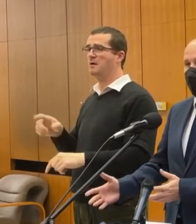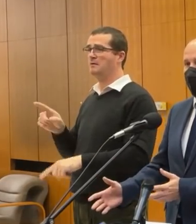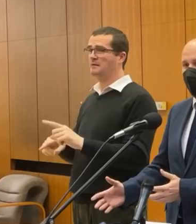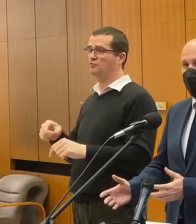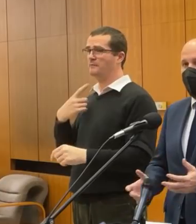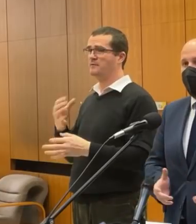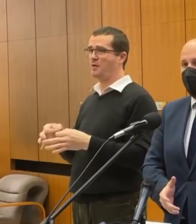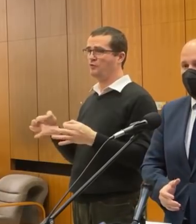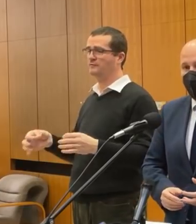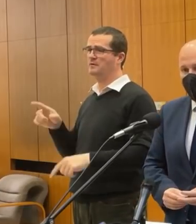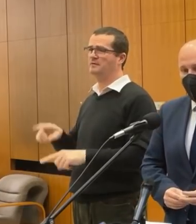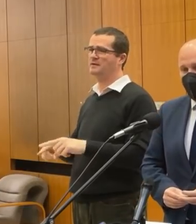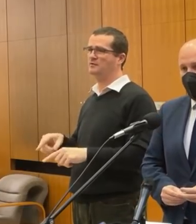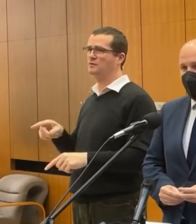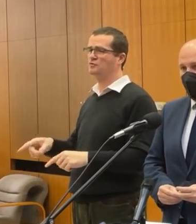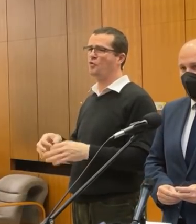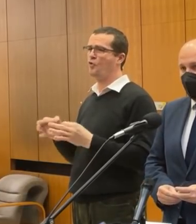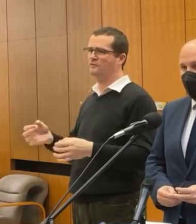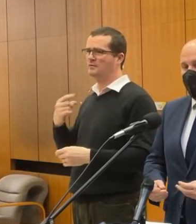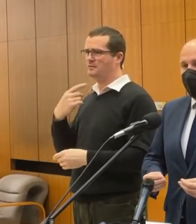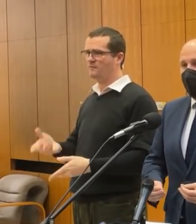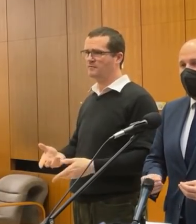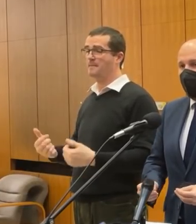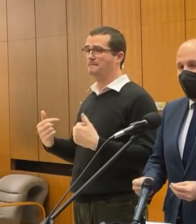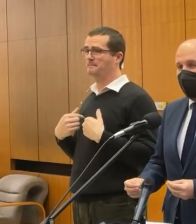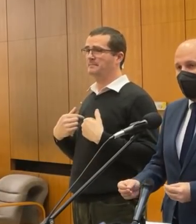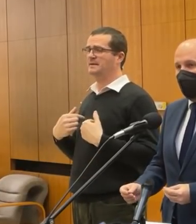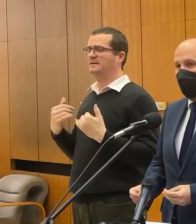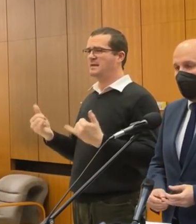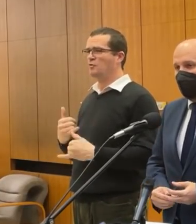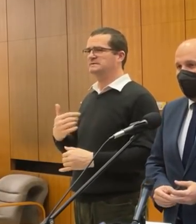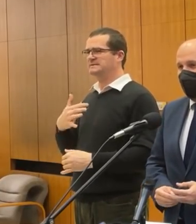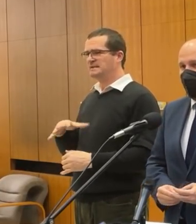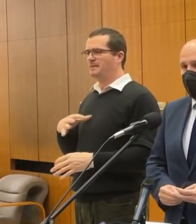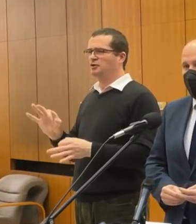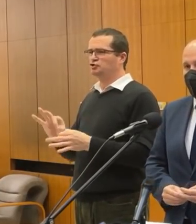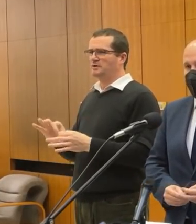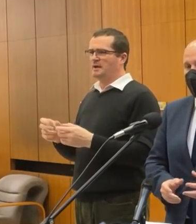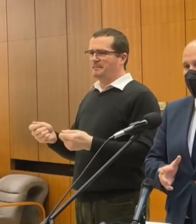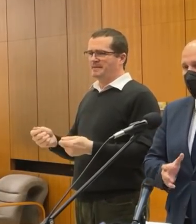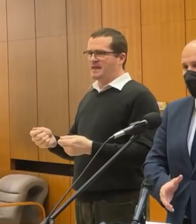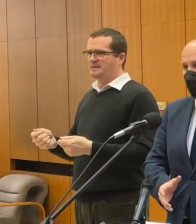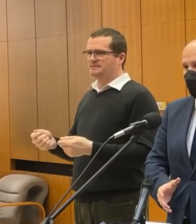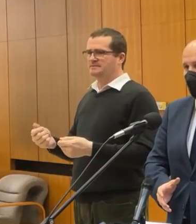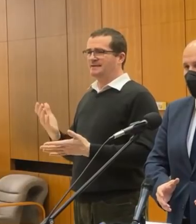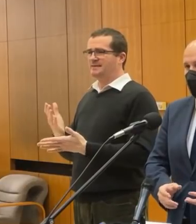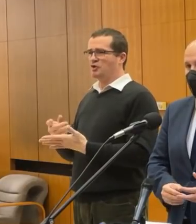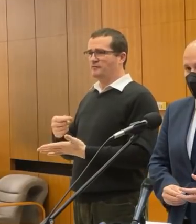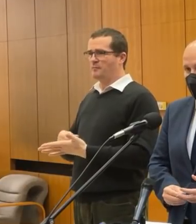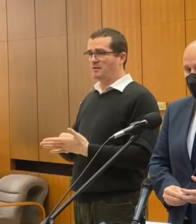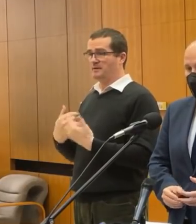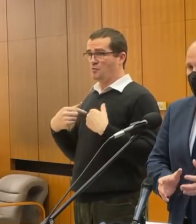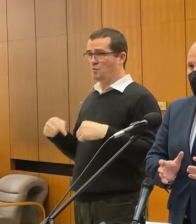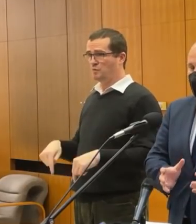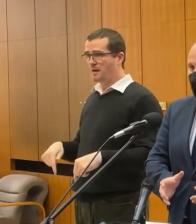Niektoré to povedali otvorene a niektoré to otvorene nepovedali. My ale máme naozaj záujem šetriť finančné prostriedky daňových poplatníkov